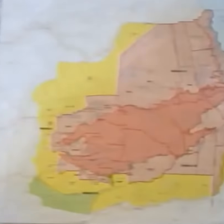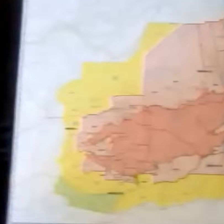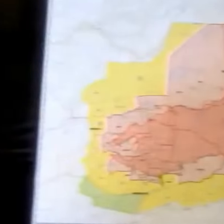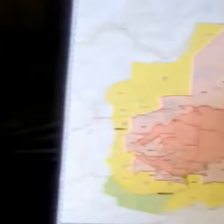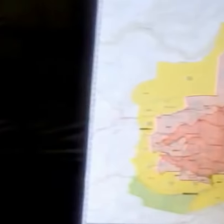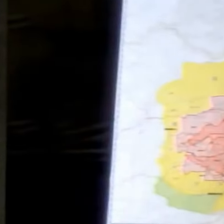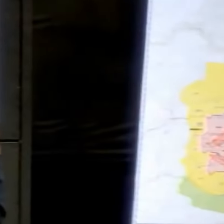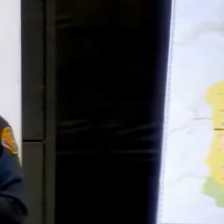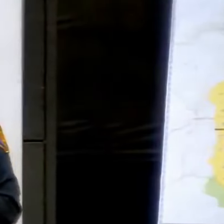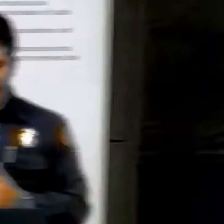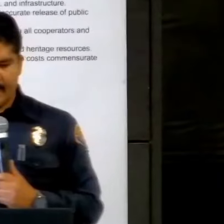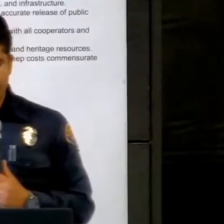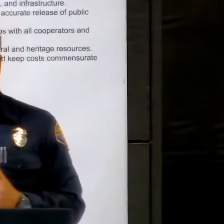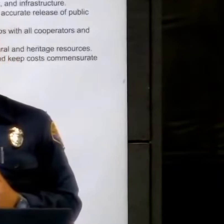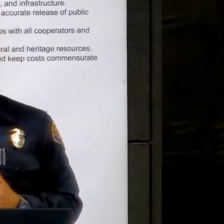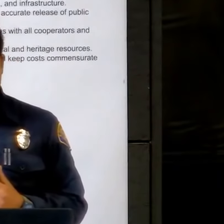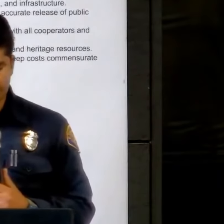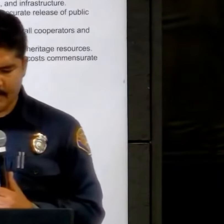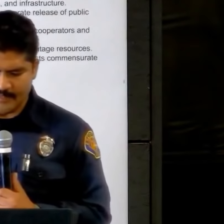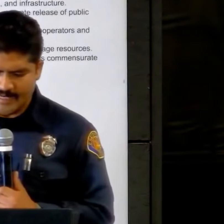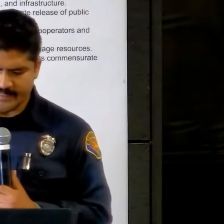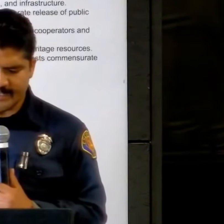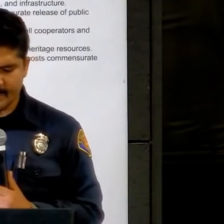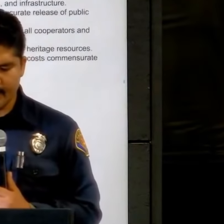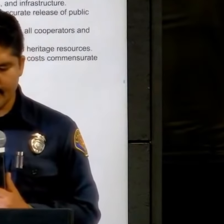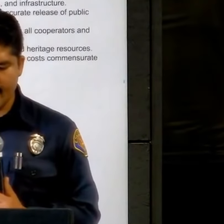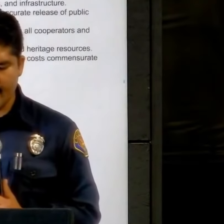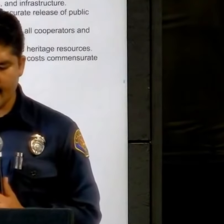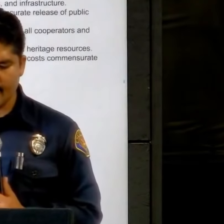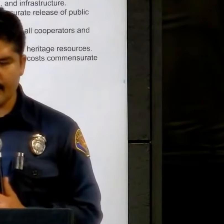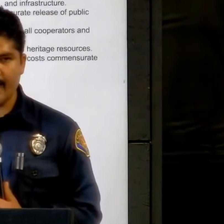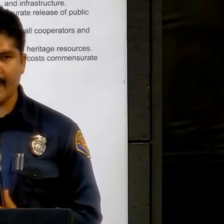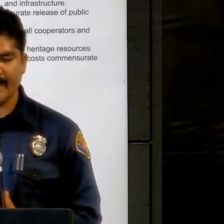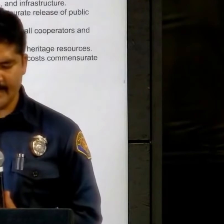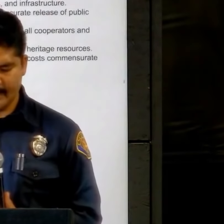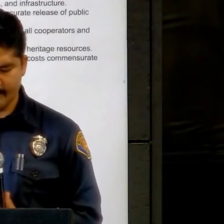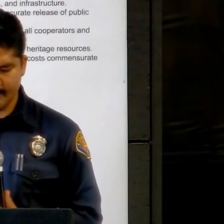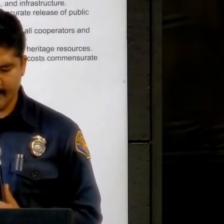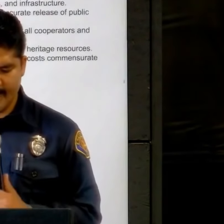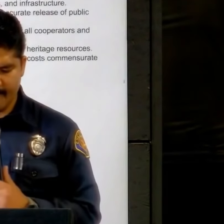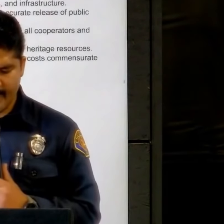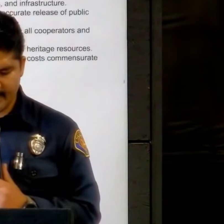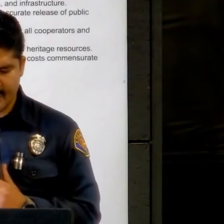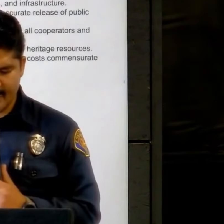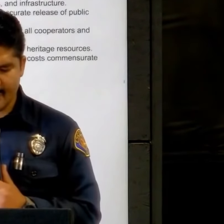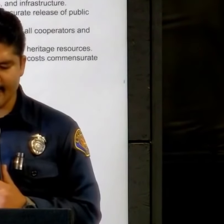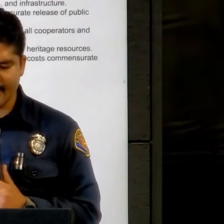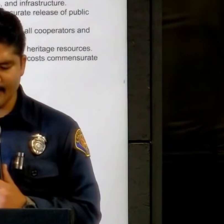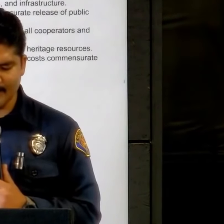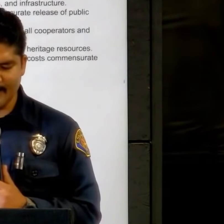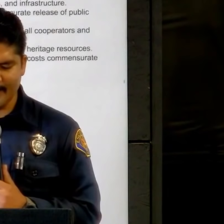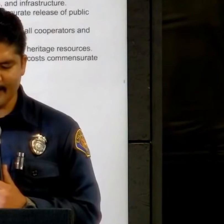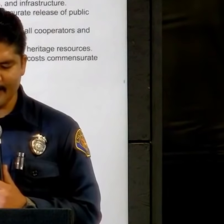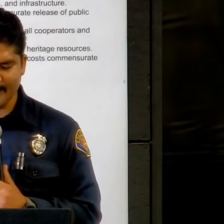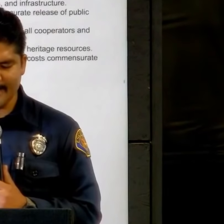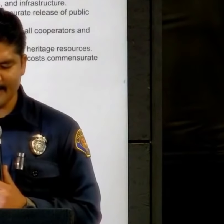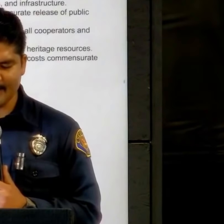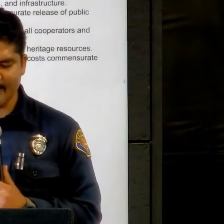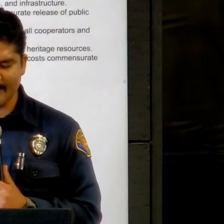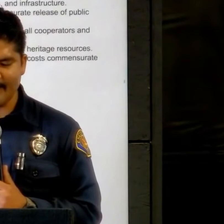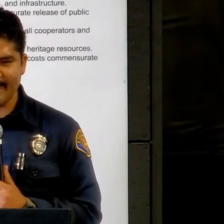última, lo que los quiero dejar, la actualización del incendio a edad de fecha ha